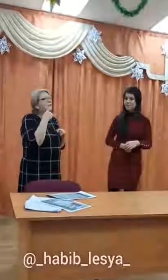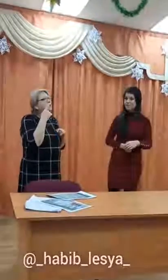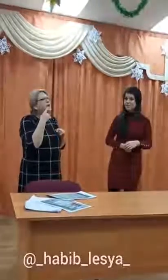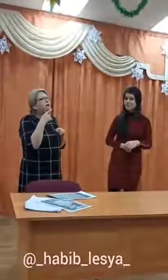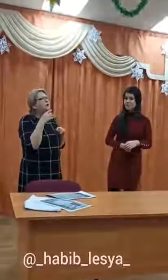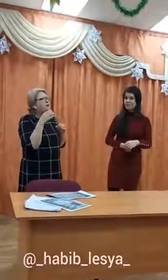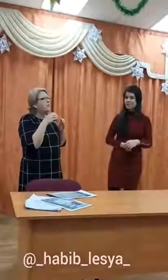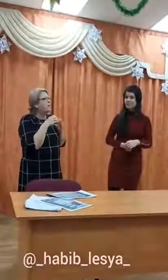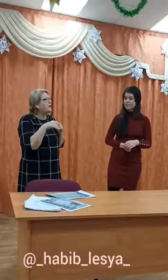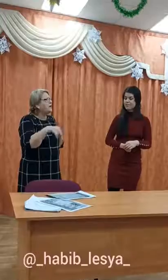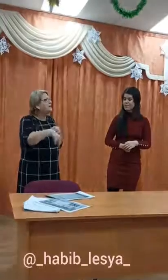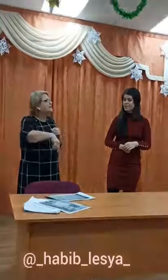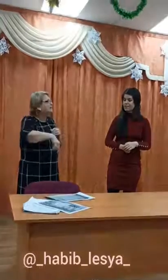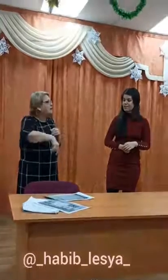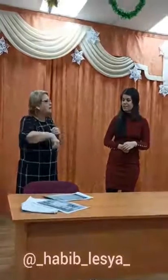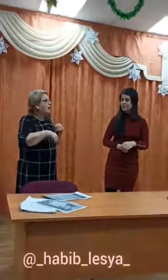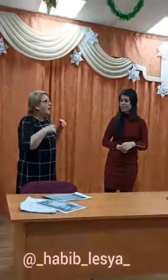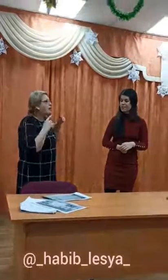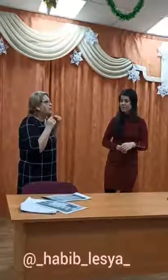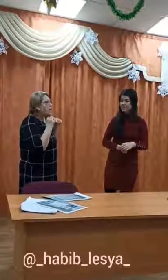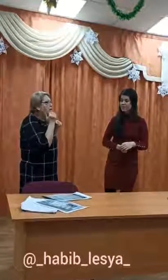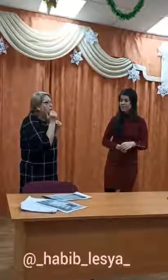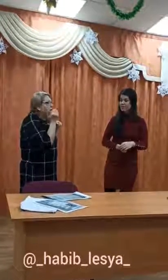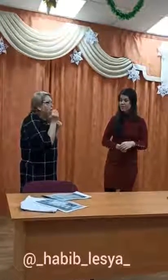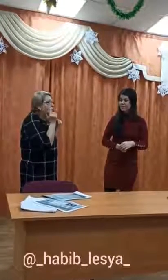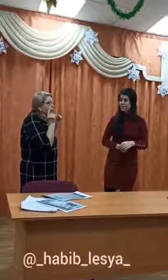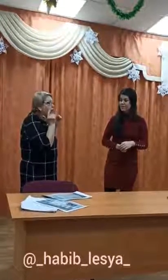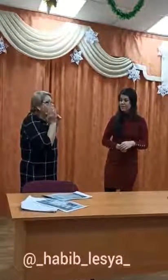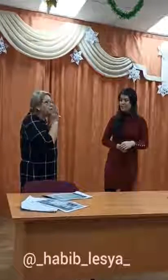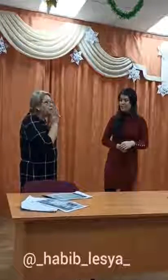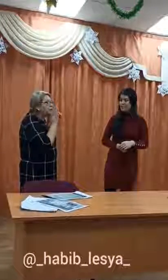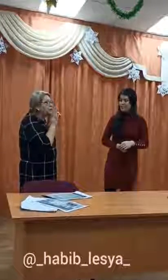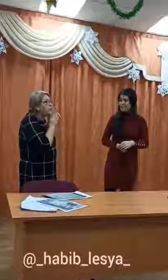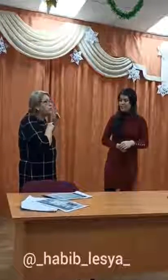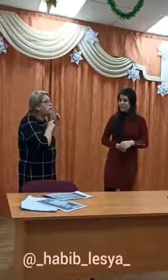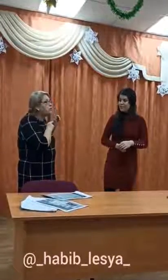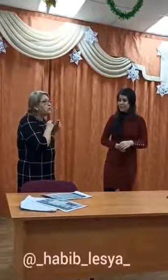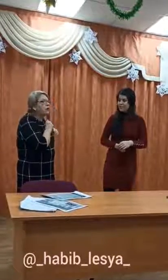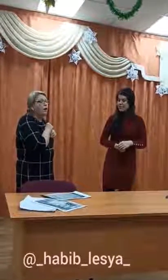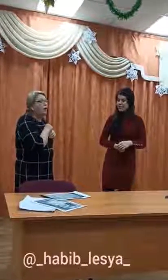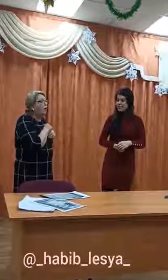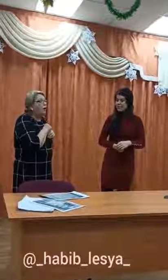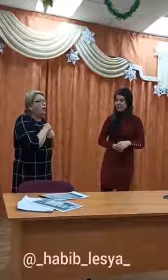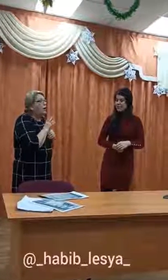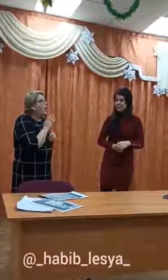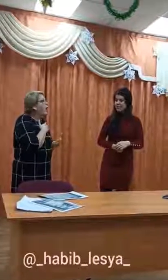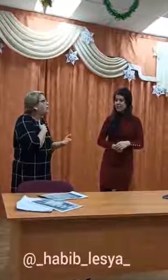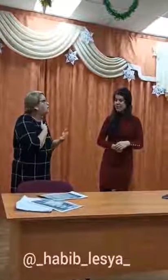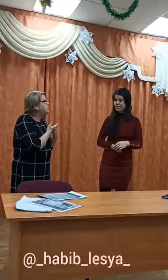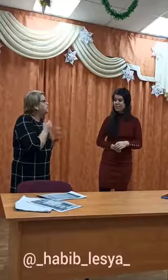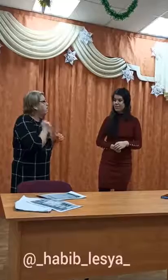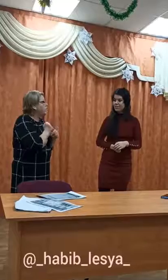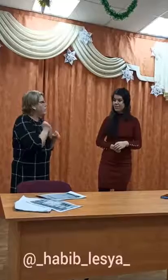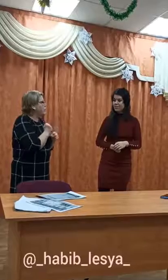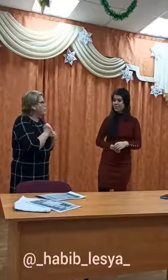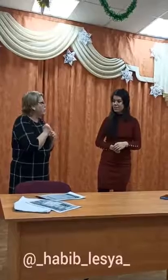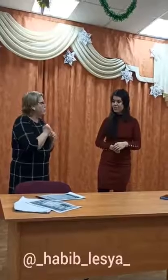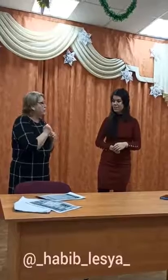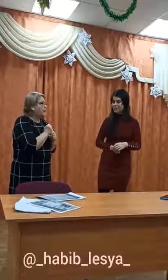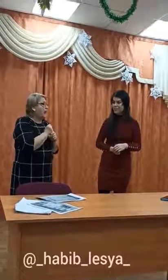Мне говорили, что в компании есть. Говорит, глухие, послушаю, в Минске активно работают. А